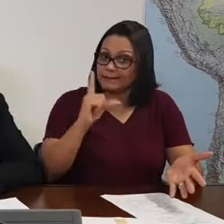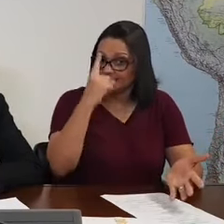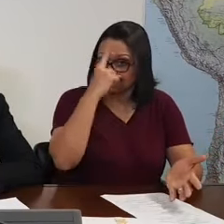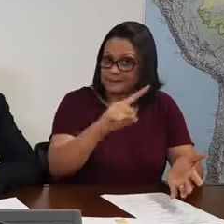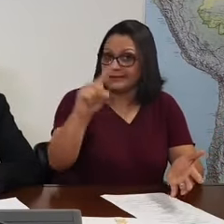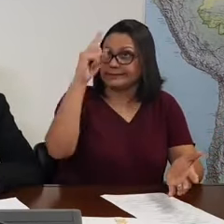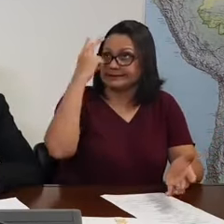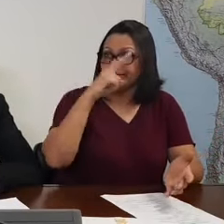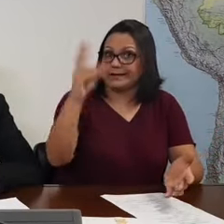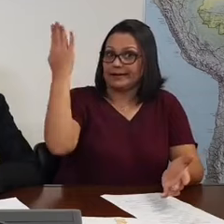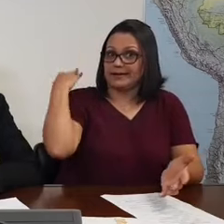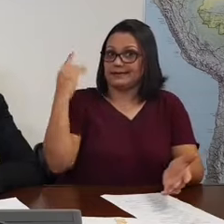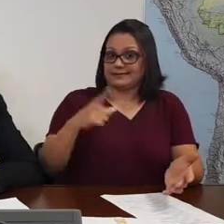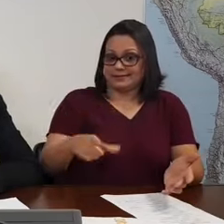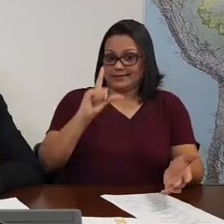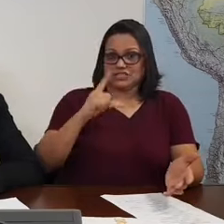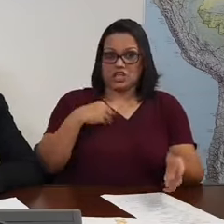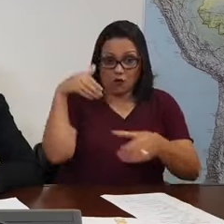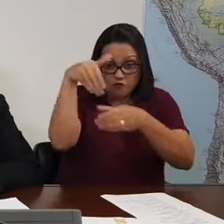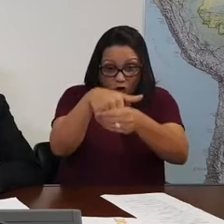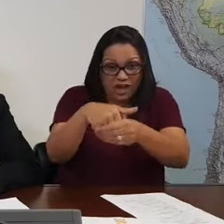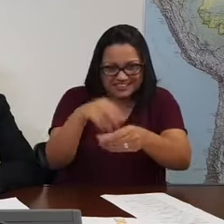semanas antes da minha eleição, eu não estivesse sendo